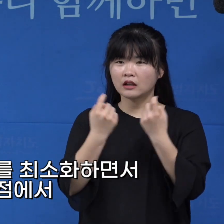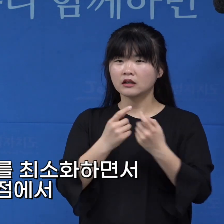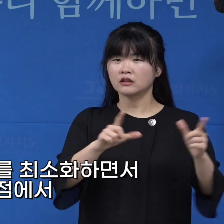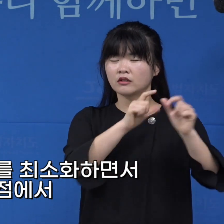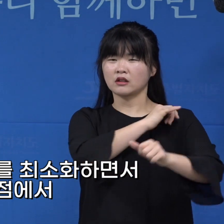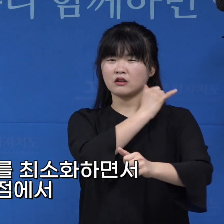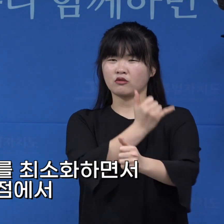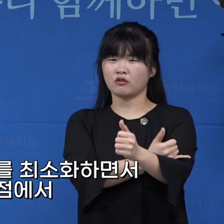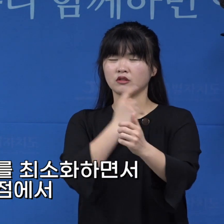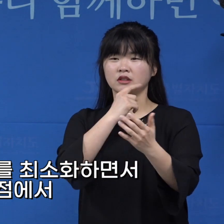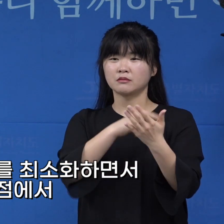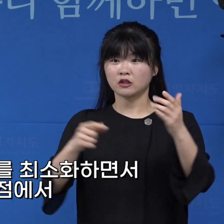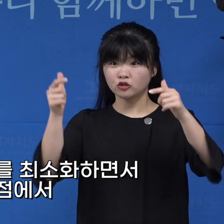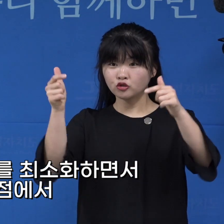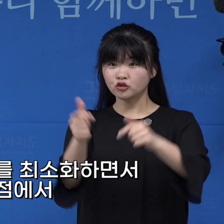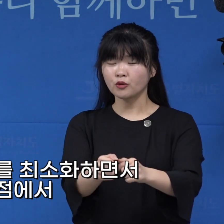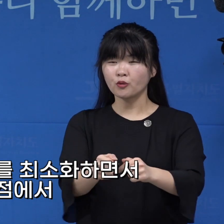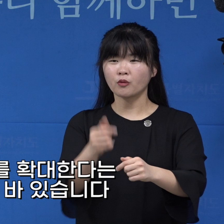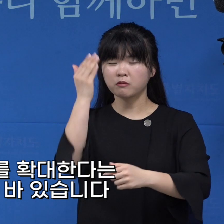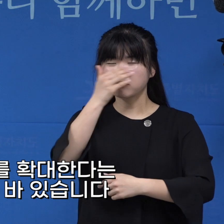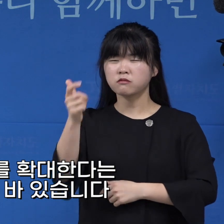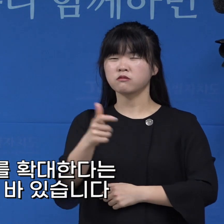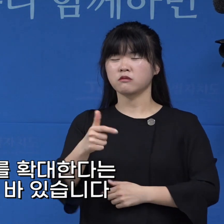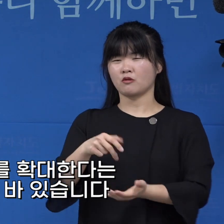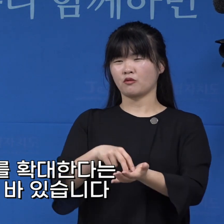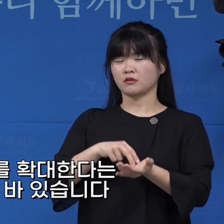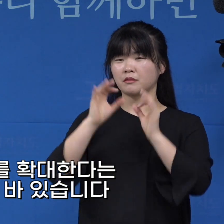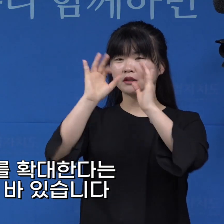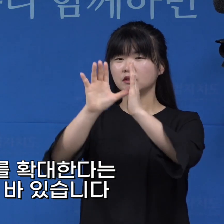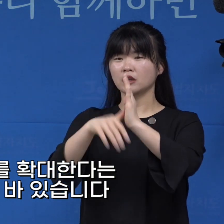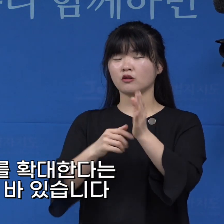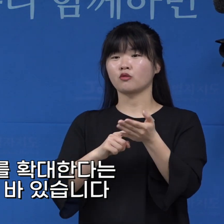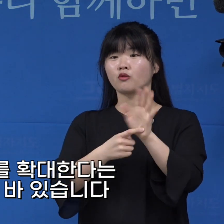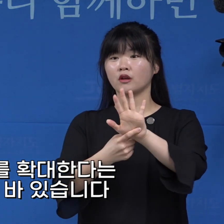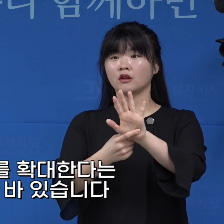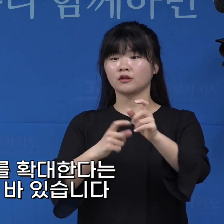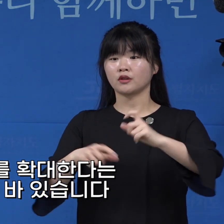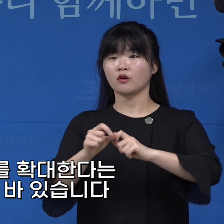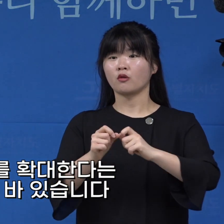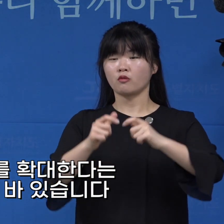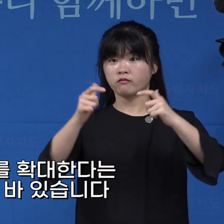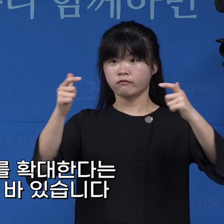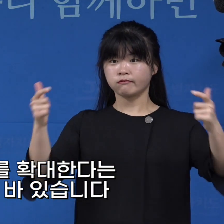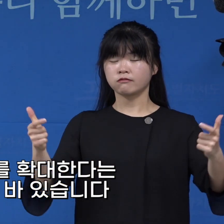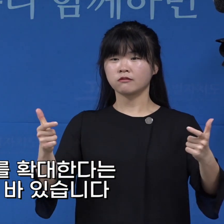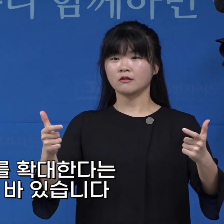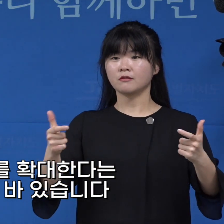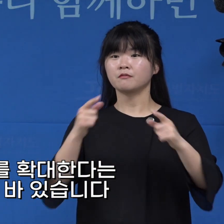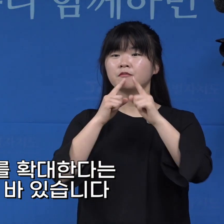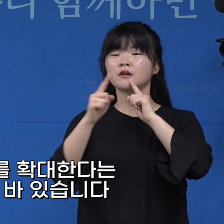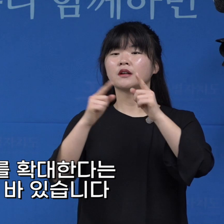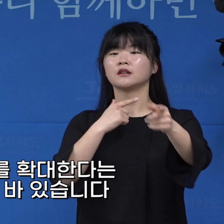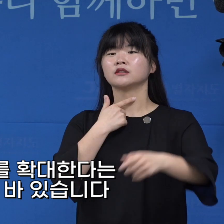인권 침해를 최소화하면서 방역의 관점에서 가급적 공개 범위를 확대하겠다는 원칙을 말씀드린